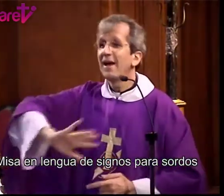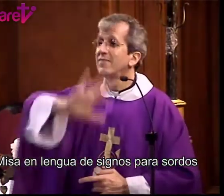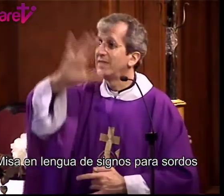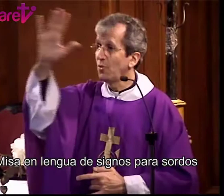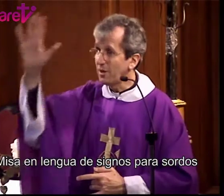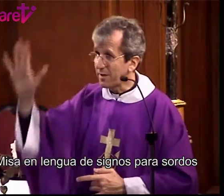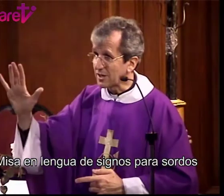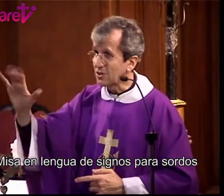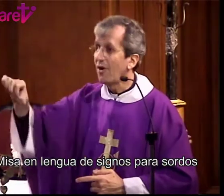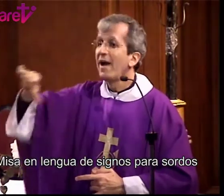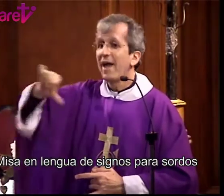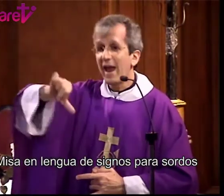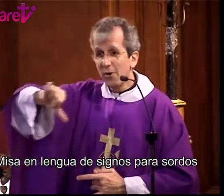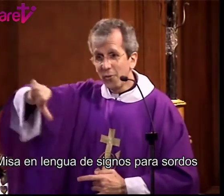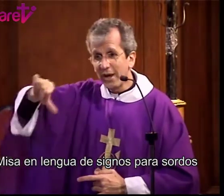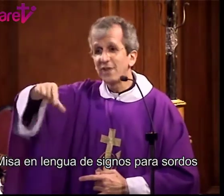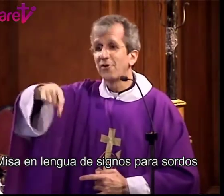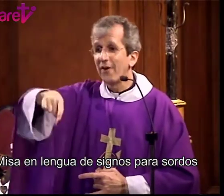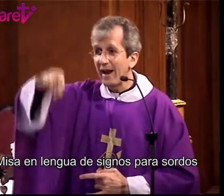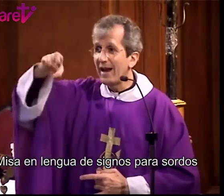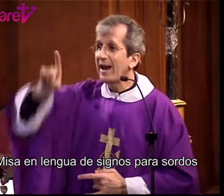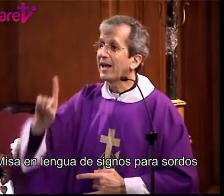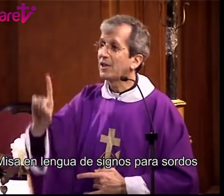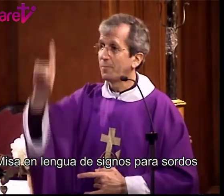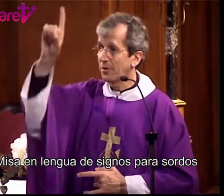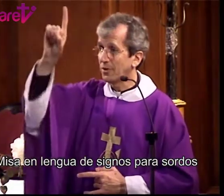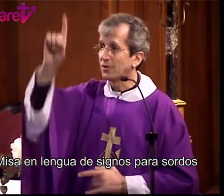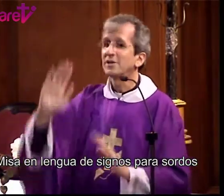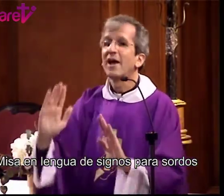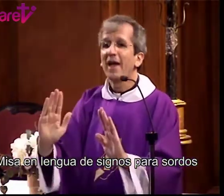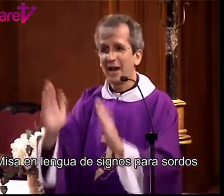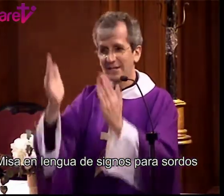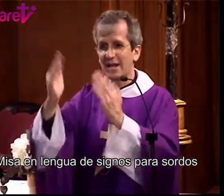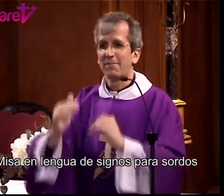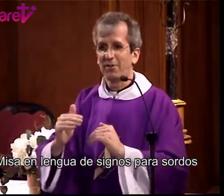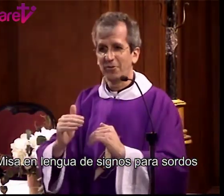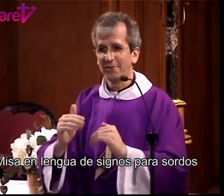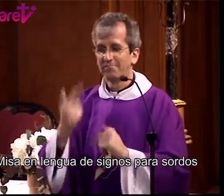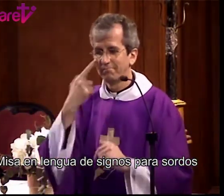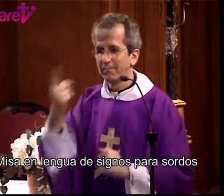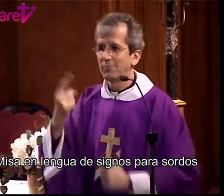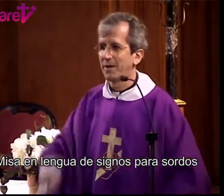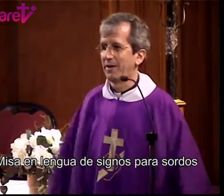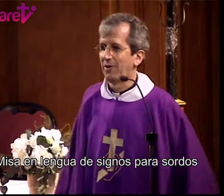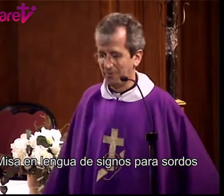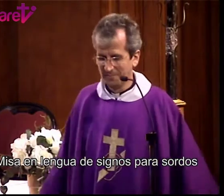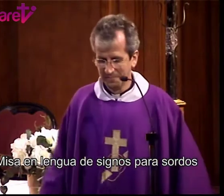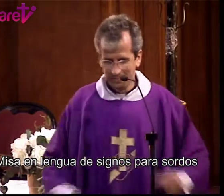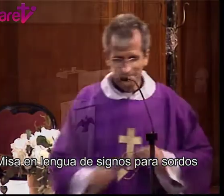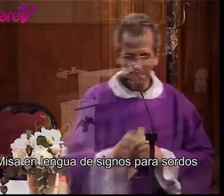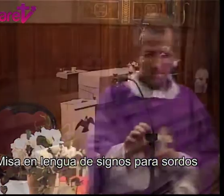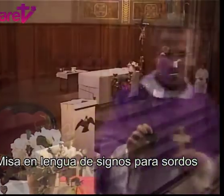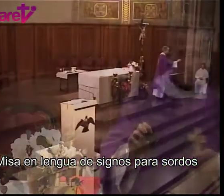del universo, el ungido, el elegido por Dios, el Salvador. Vamos a verlo.